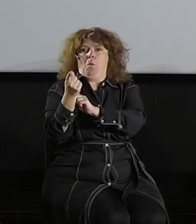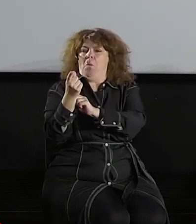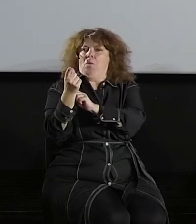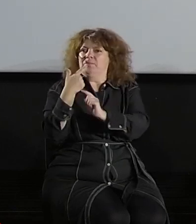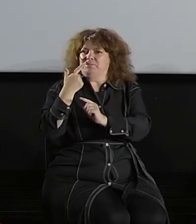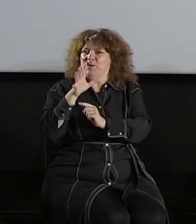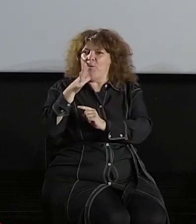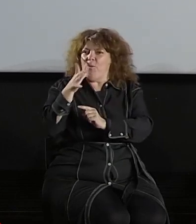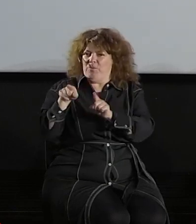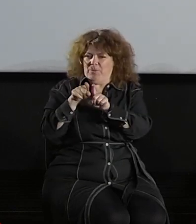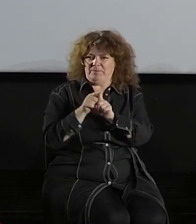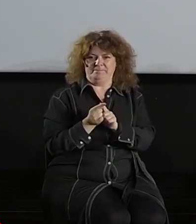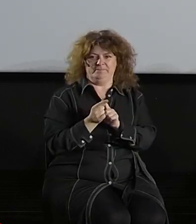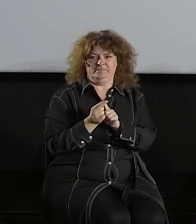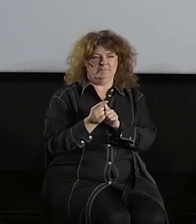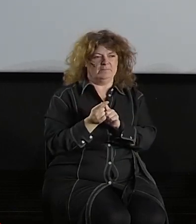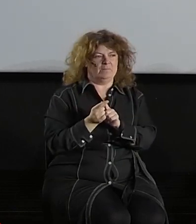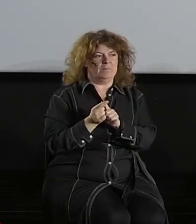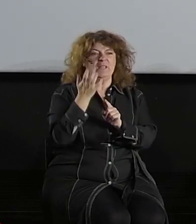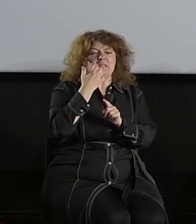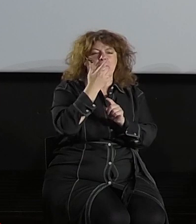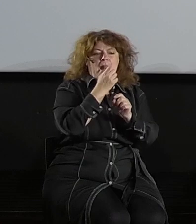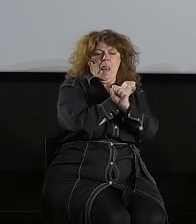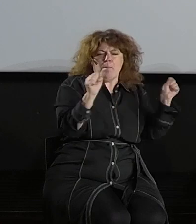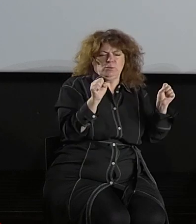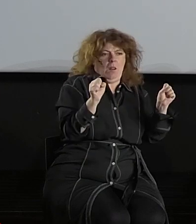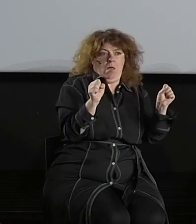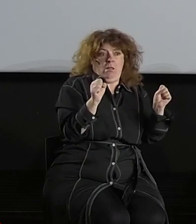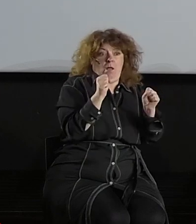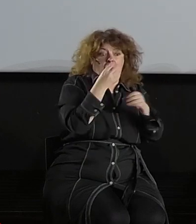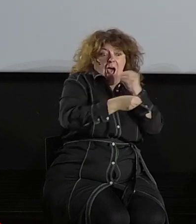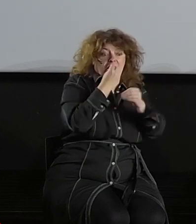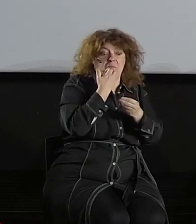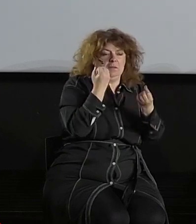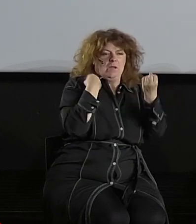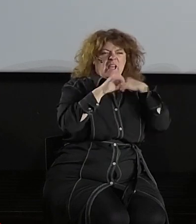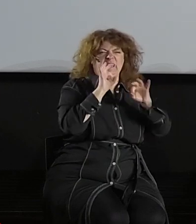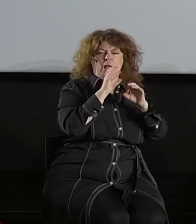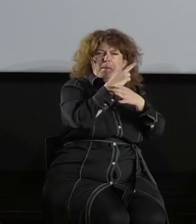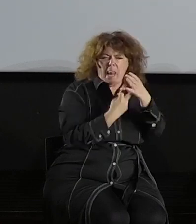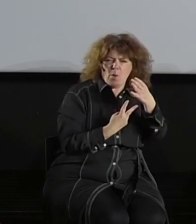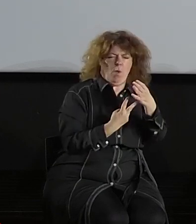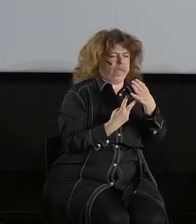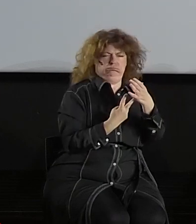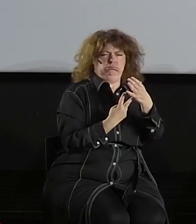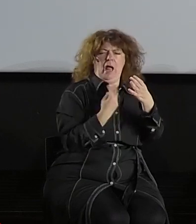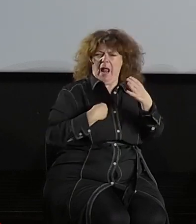construido la obra desde lo imposible desde la imposibilidad de hacer una obra que es bilingüe y que al mismo tiempo usamos la lengua de